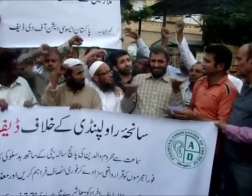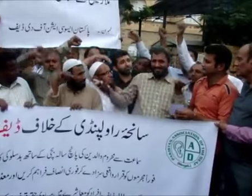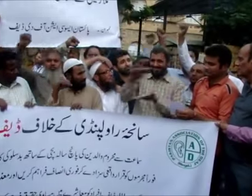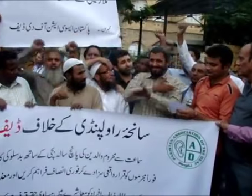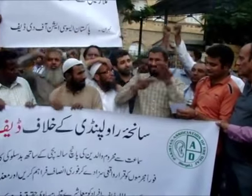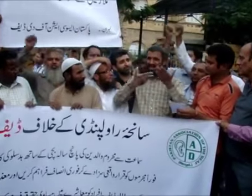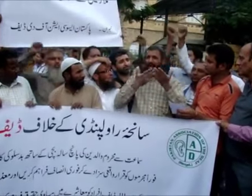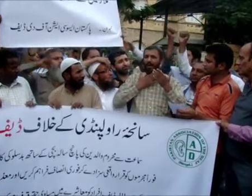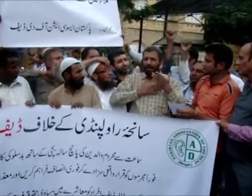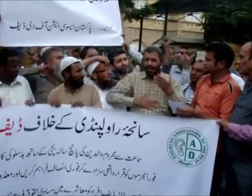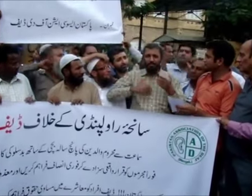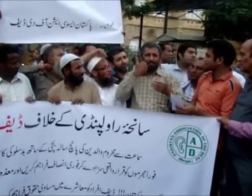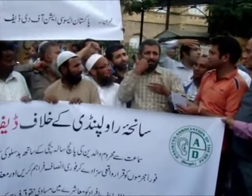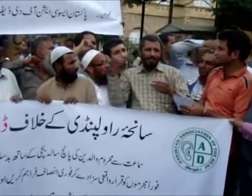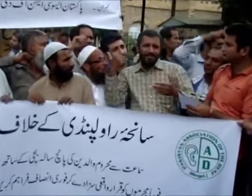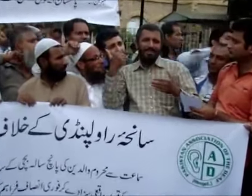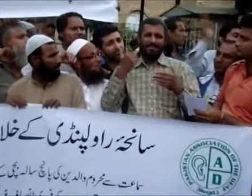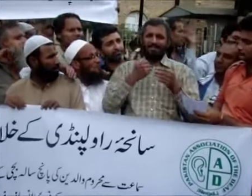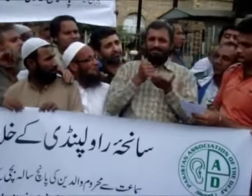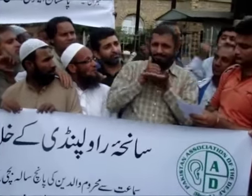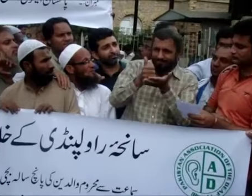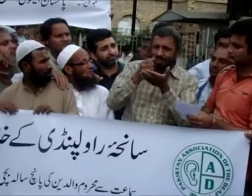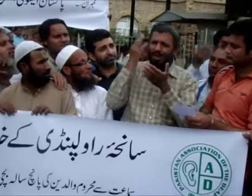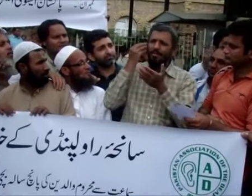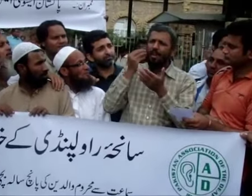अब मैं बादशाह खान के सच्चे पैरोकार